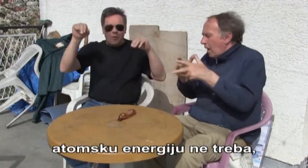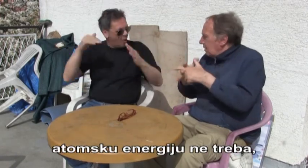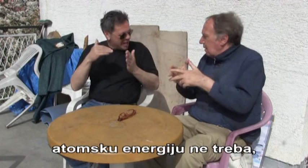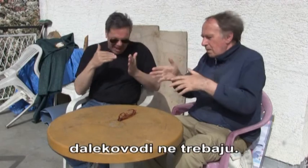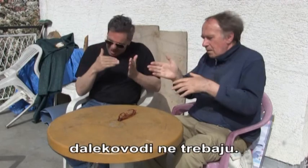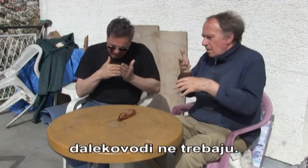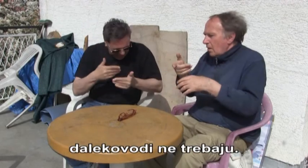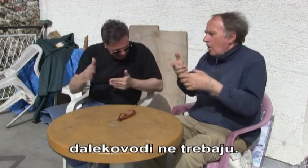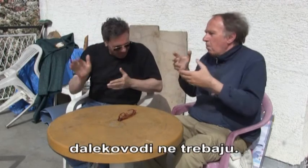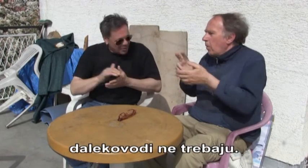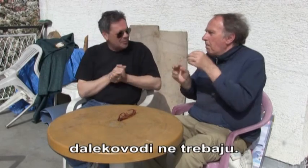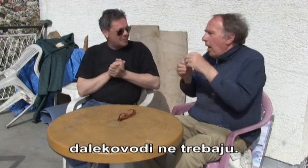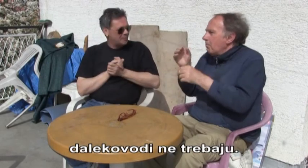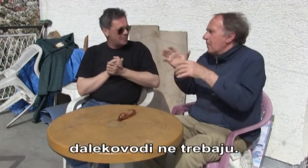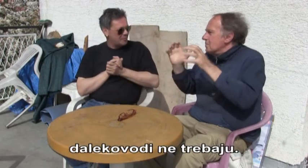dalekovodi ne trebaju.